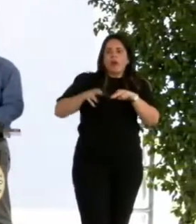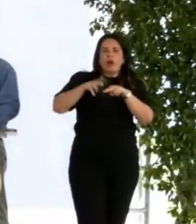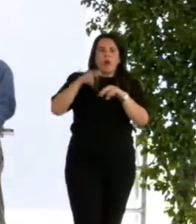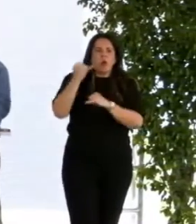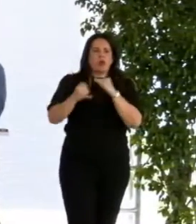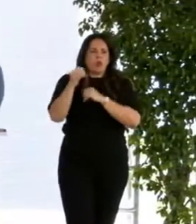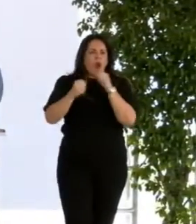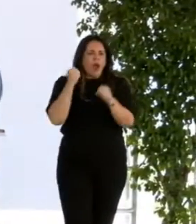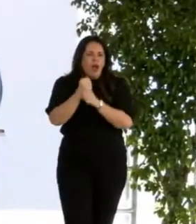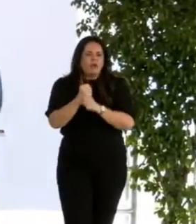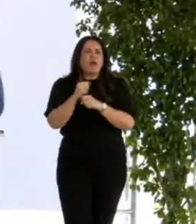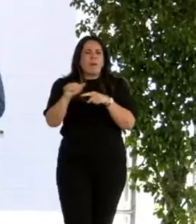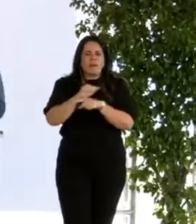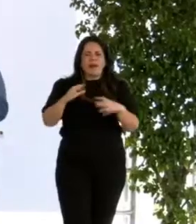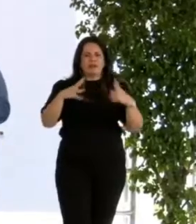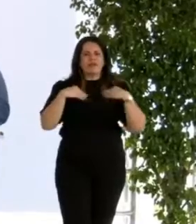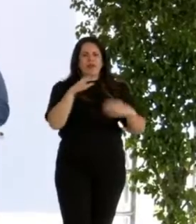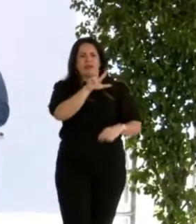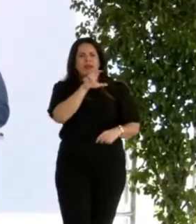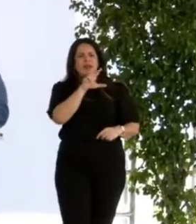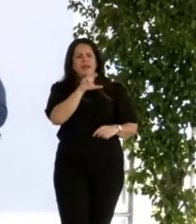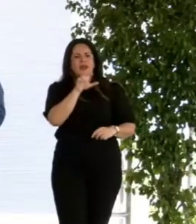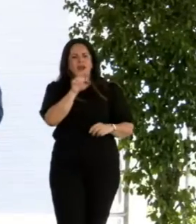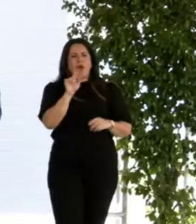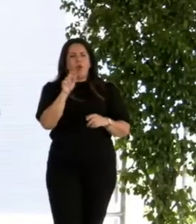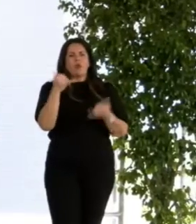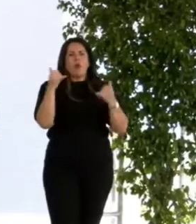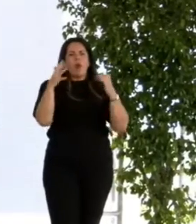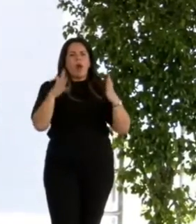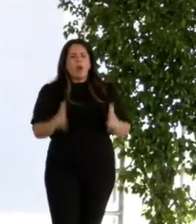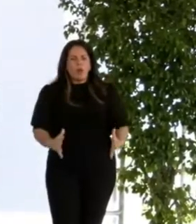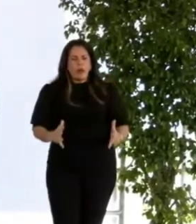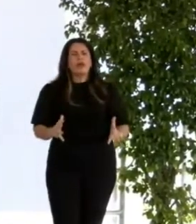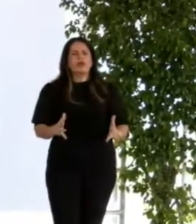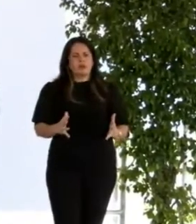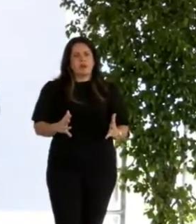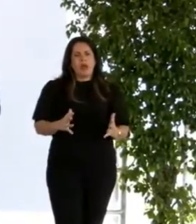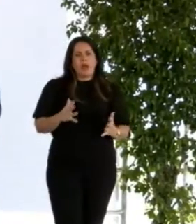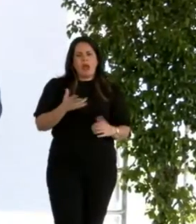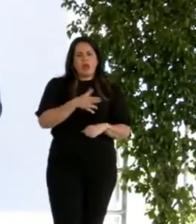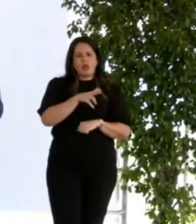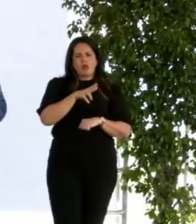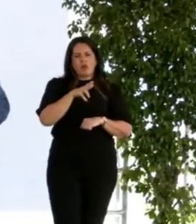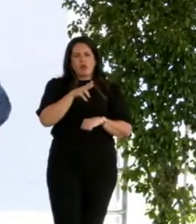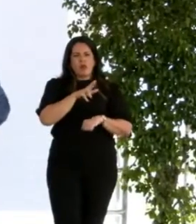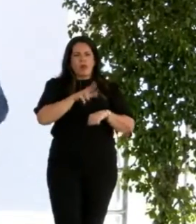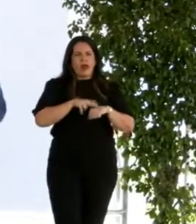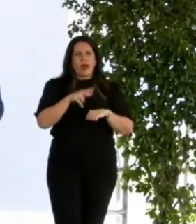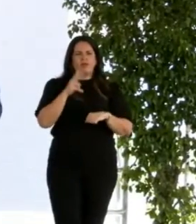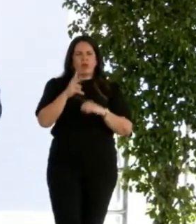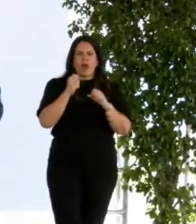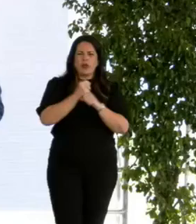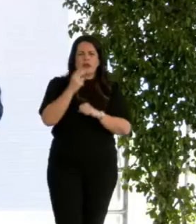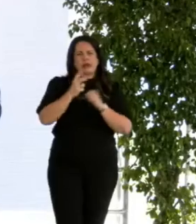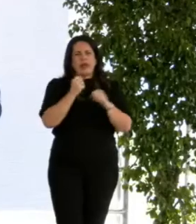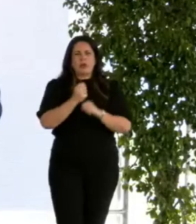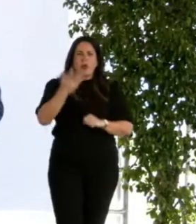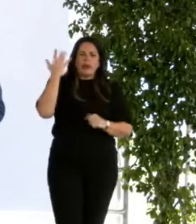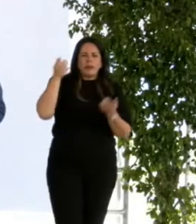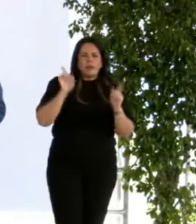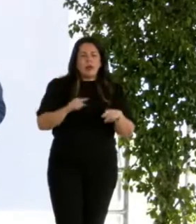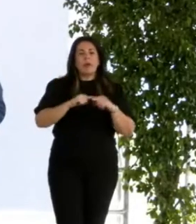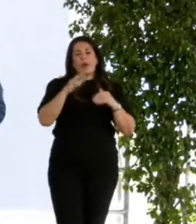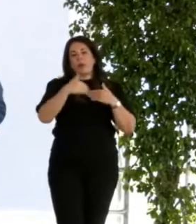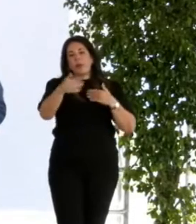últimos años, de alrededor de 300 jugadores, que era lo que se solía tener hace alrededor de 2-3 años. Actualmente, luego